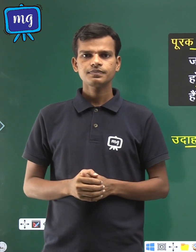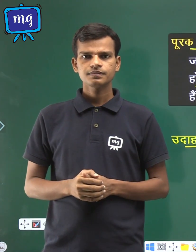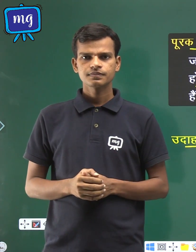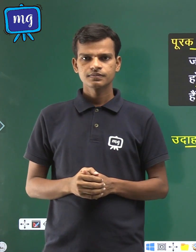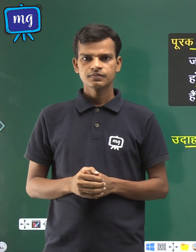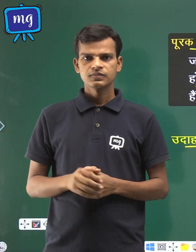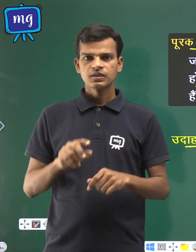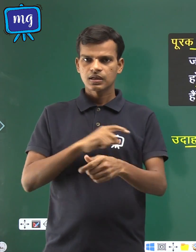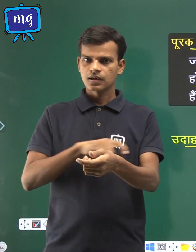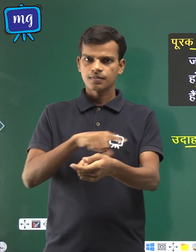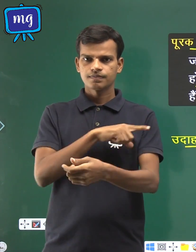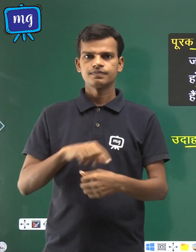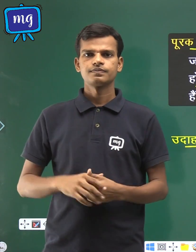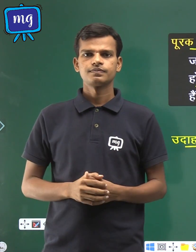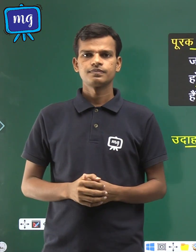पूरक कोण हैं,